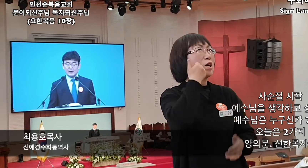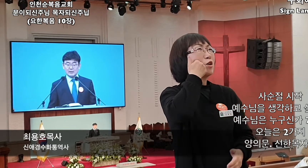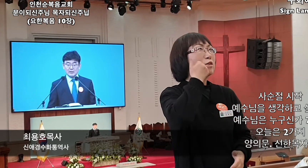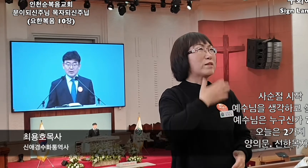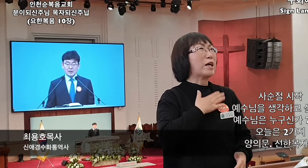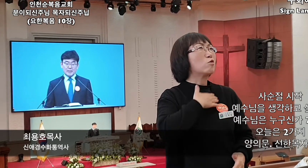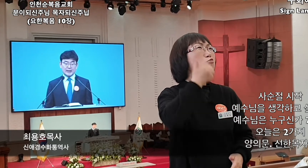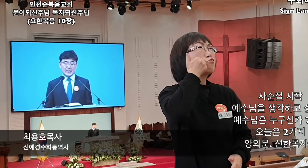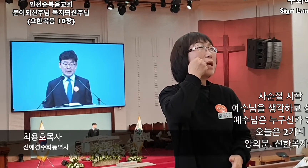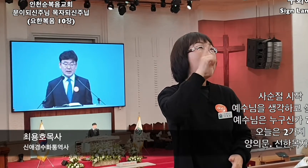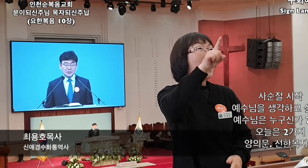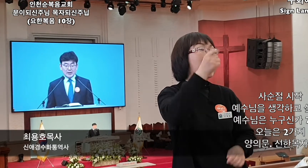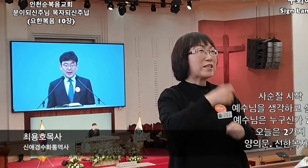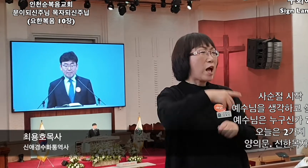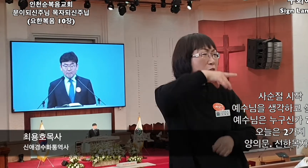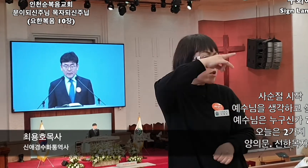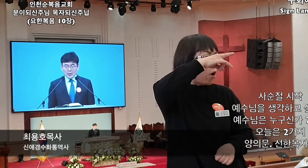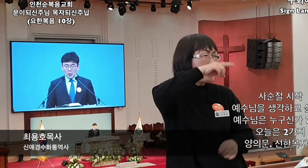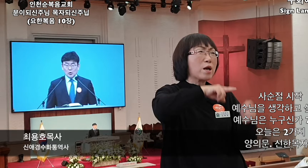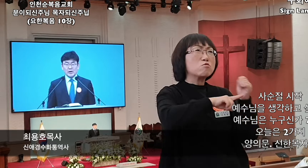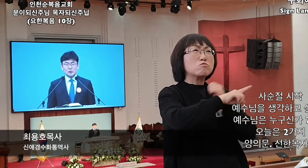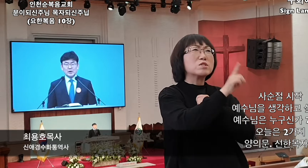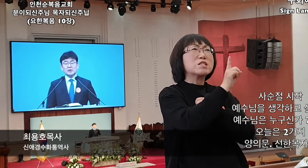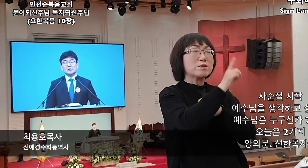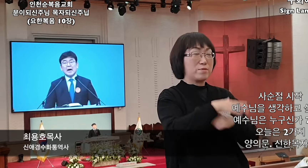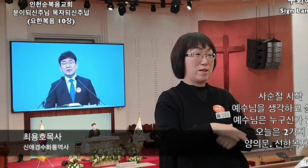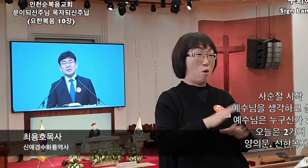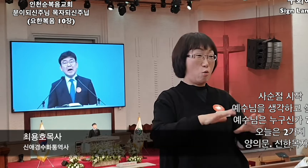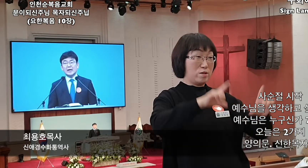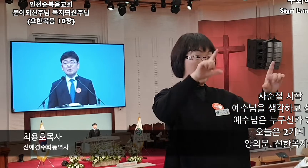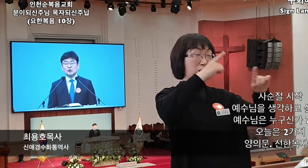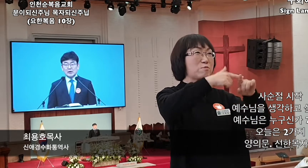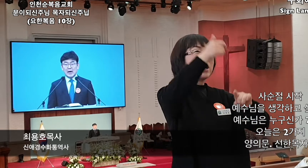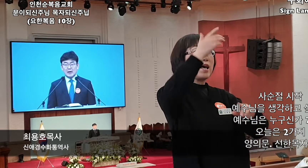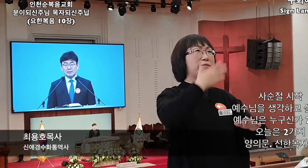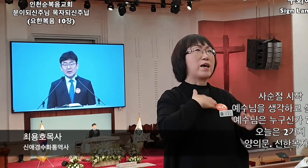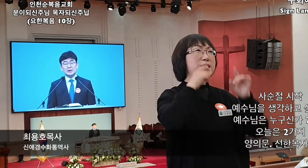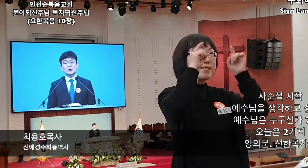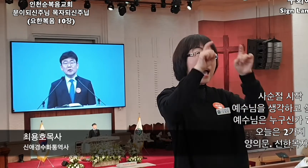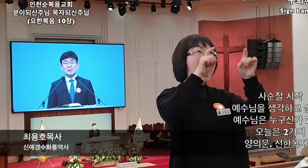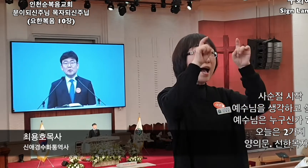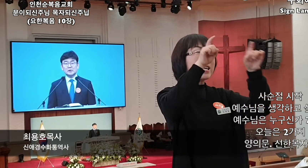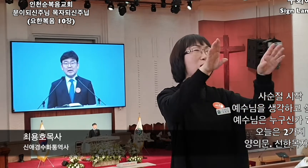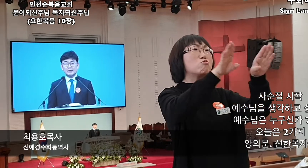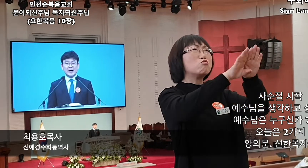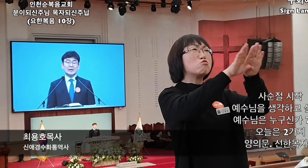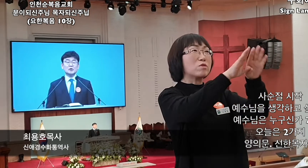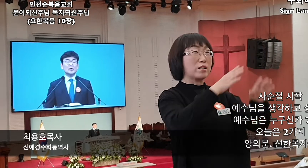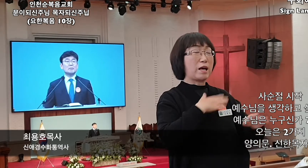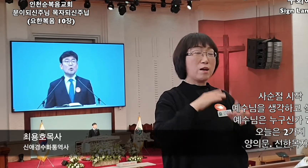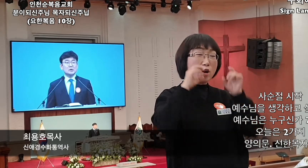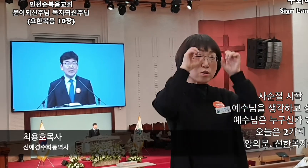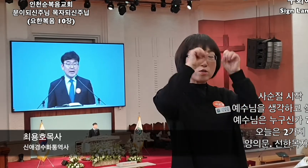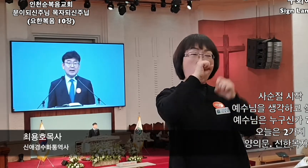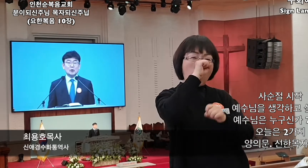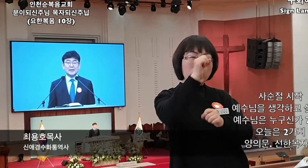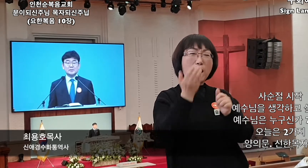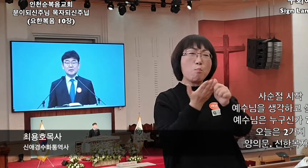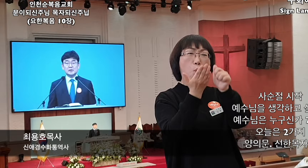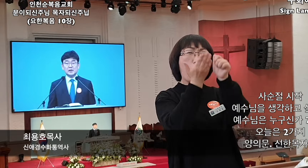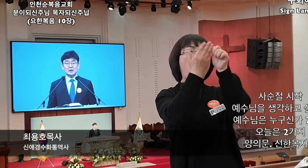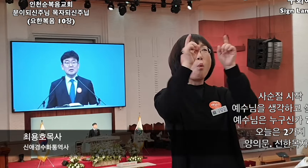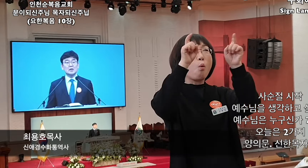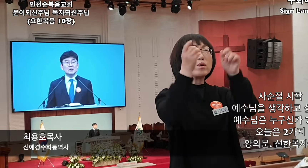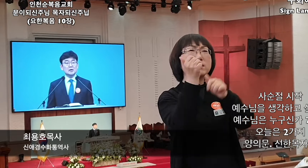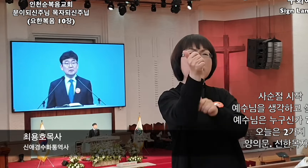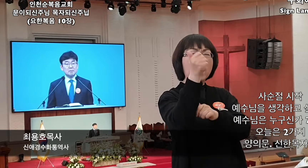할 때는요, 그 맥락이 있습니다. 오늘 예수님께서 나는 양의 문이다, 나는 선한 목자, 내가 선한 목자다 라고